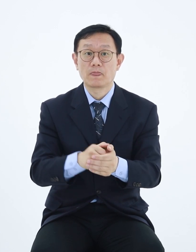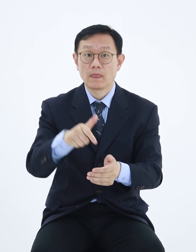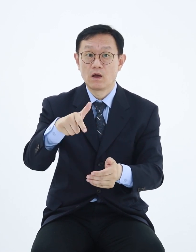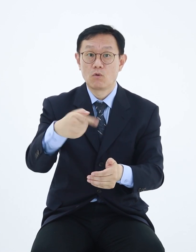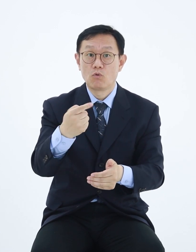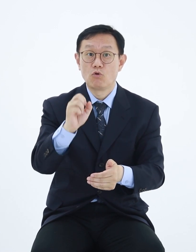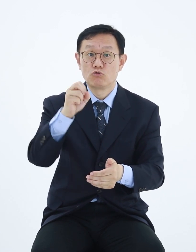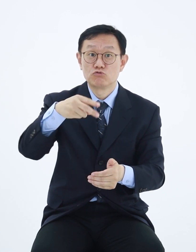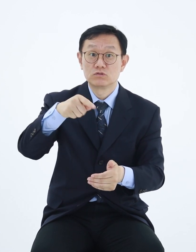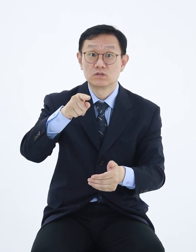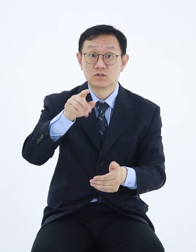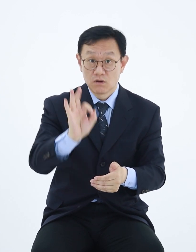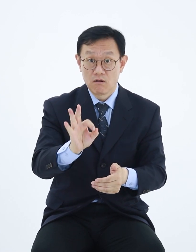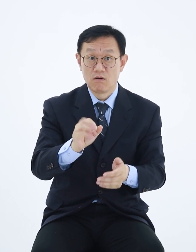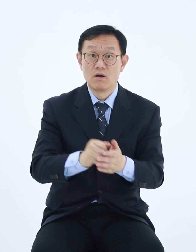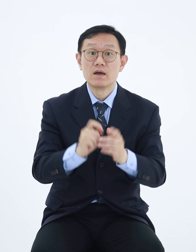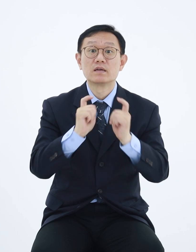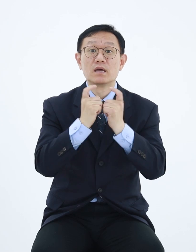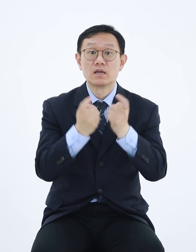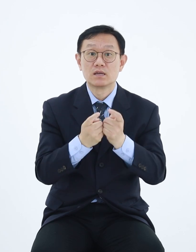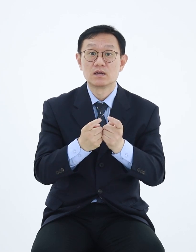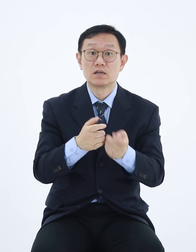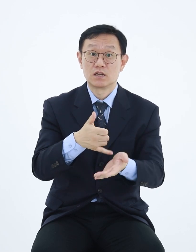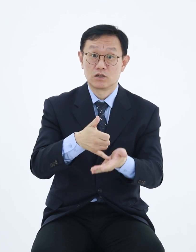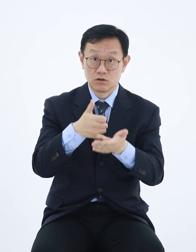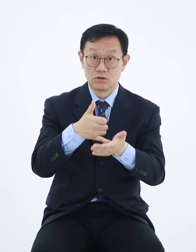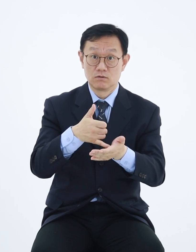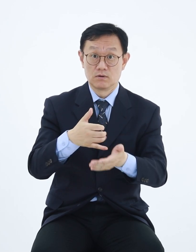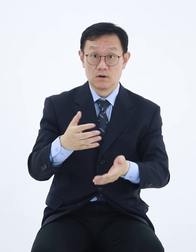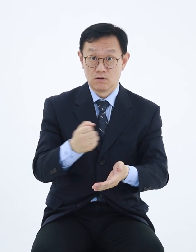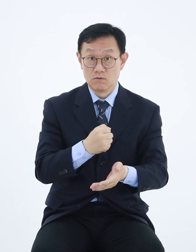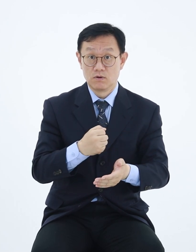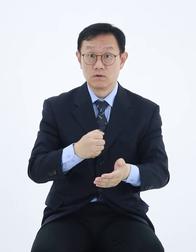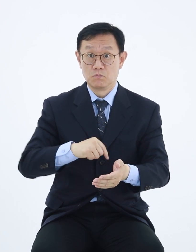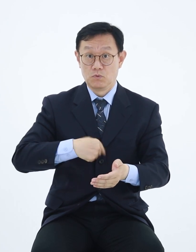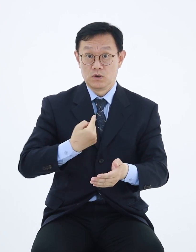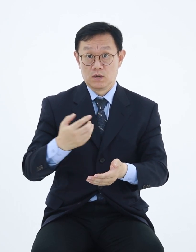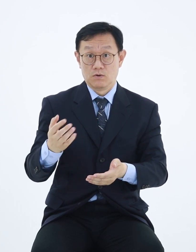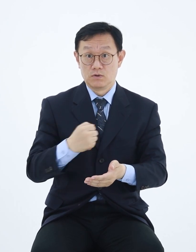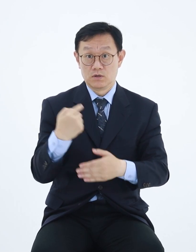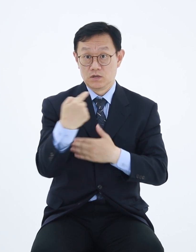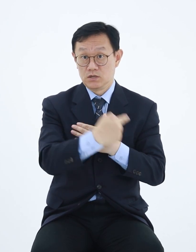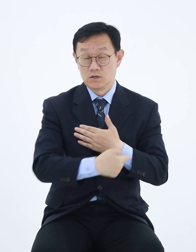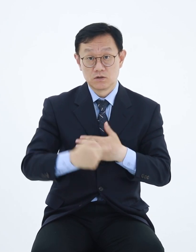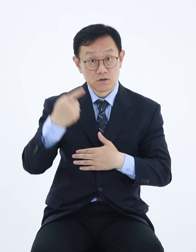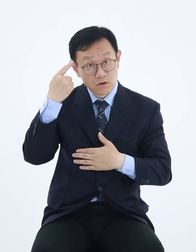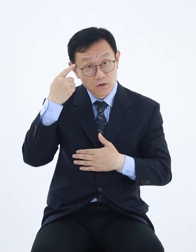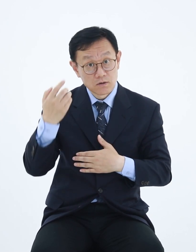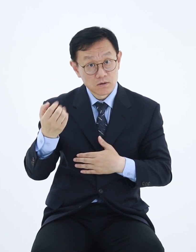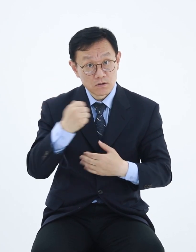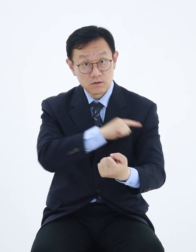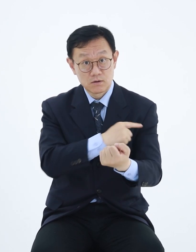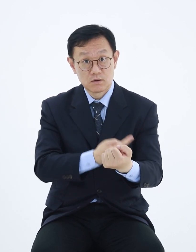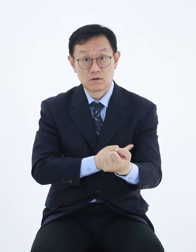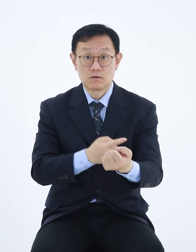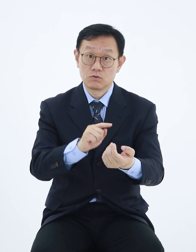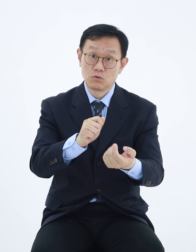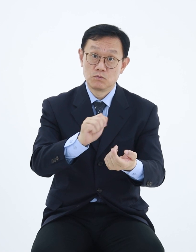고유성. 개인이 인격의 주체로서 자신이 가지고 있는 신체적 및 정신적 능력과 상태를 변형하거나